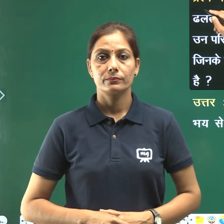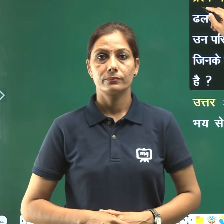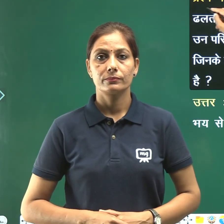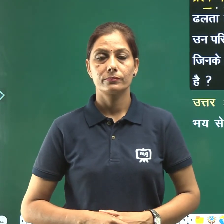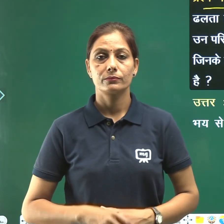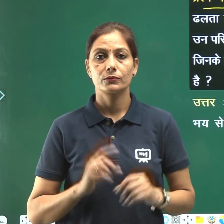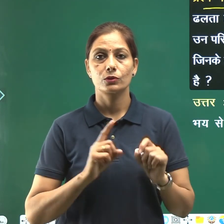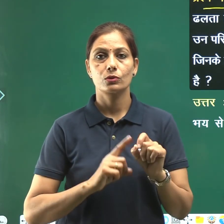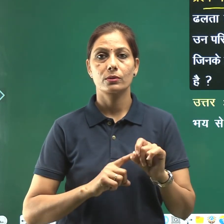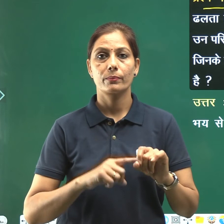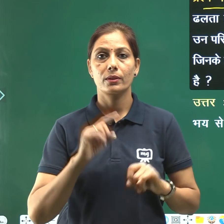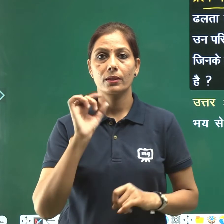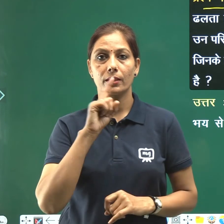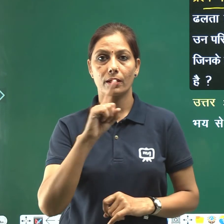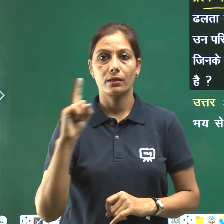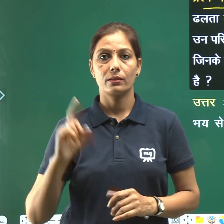प्रश्न 11,